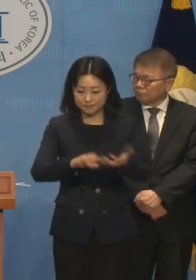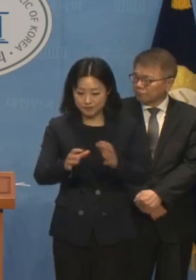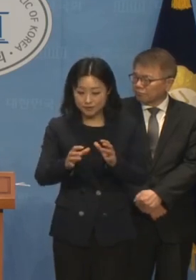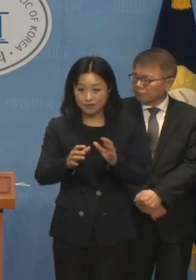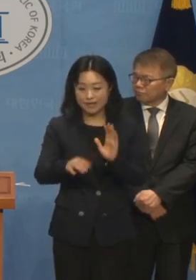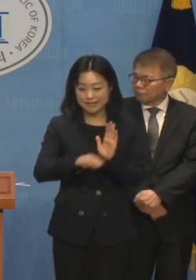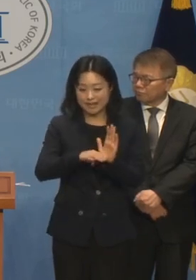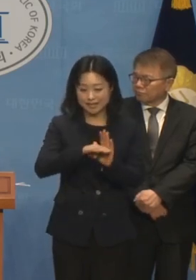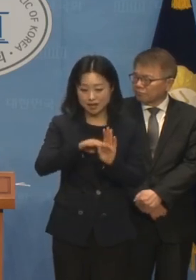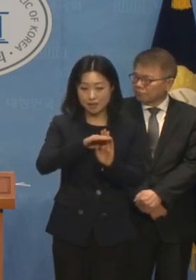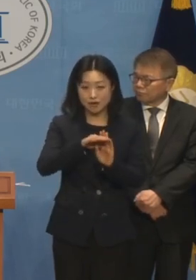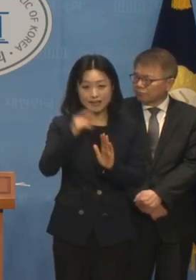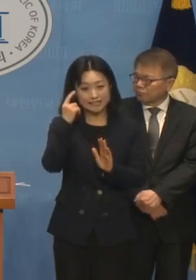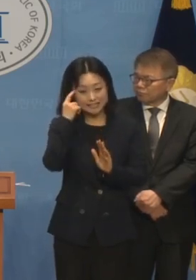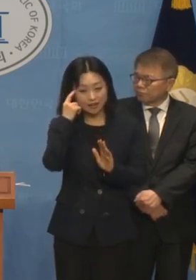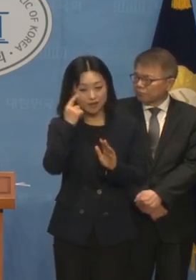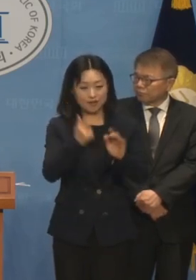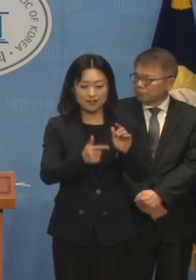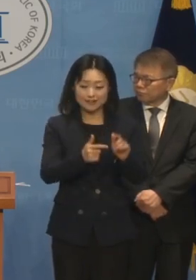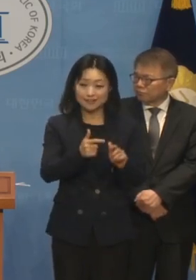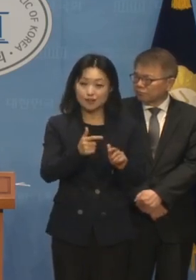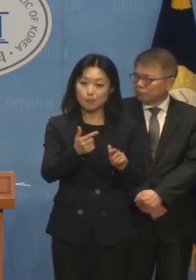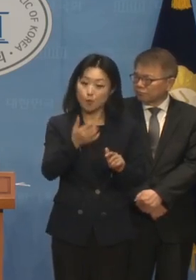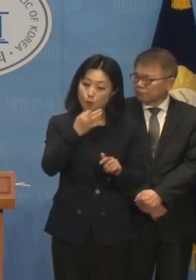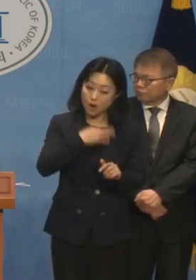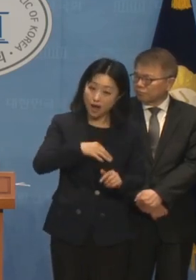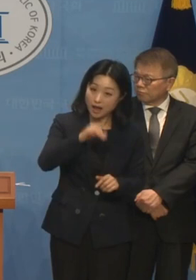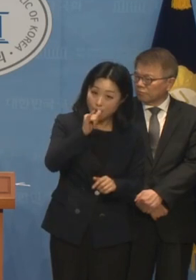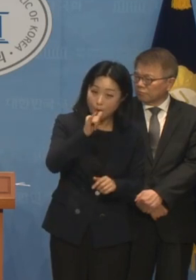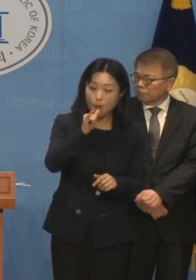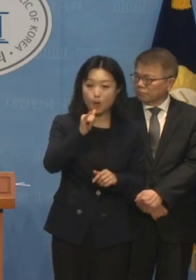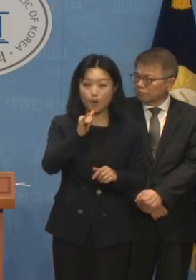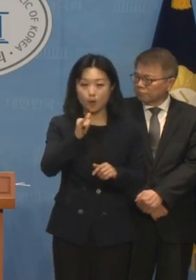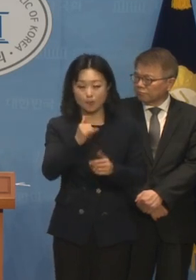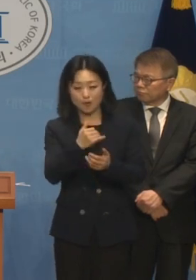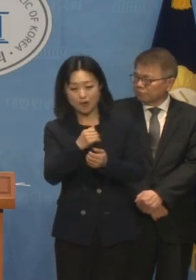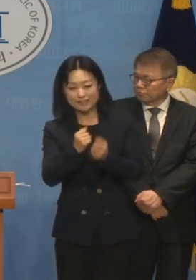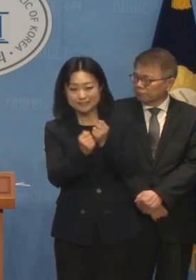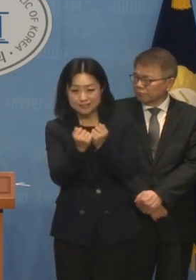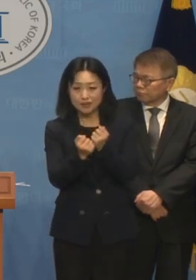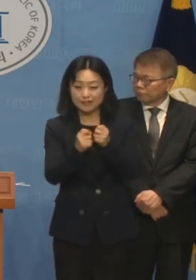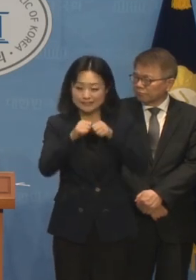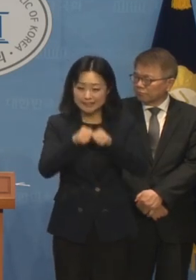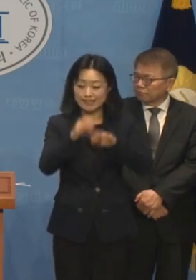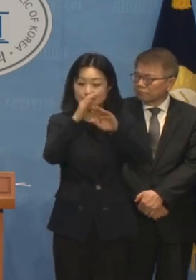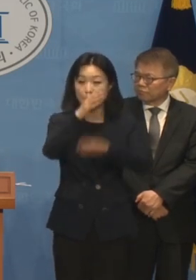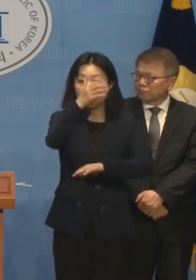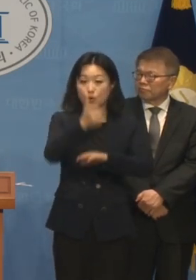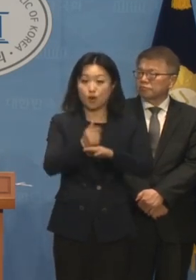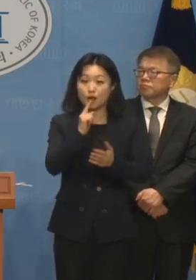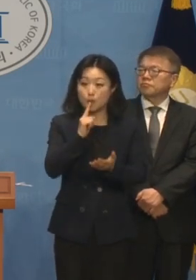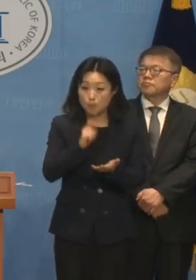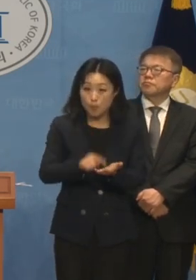의견 변화와 학습의 효과성 등을 포함한 상세 결과 보고서를